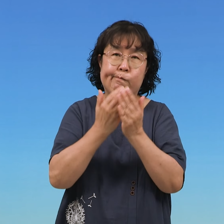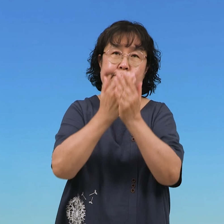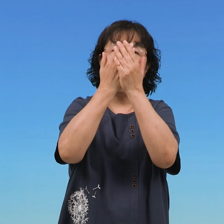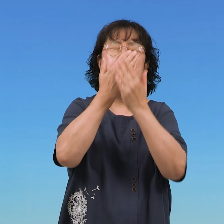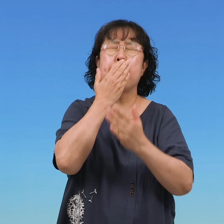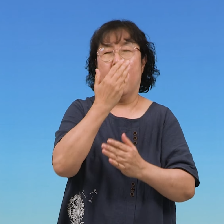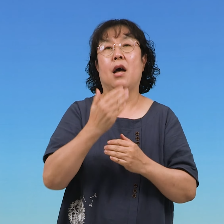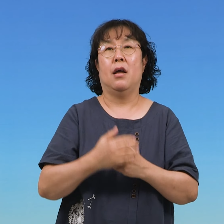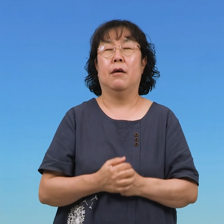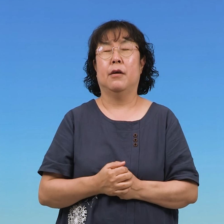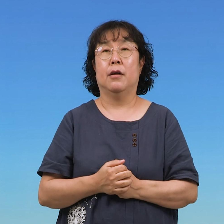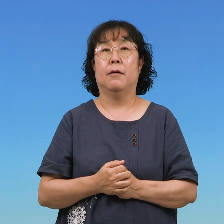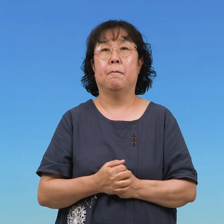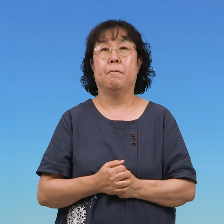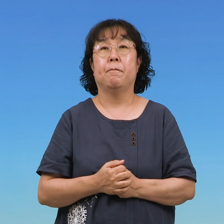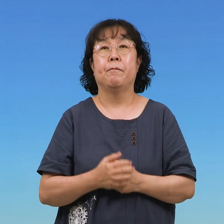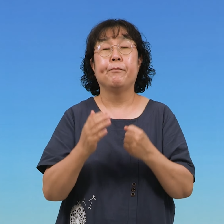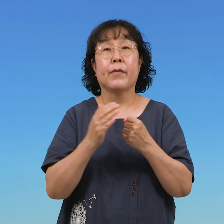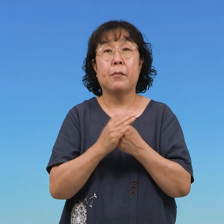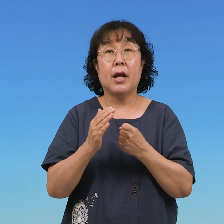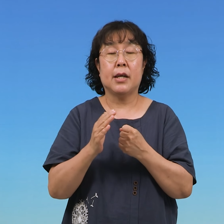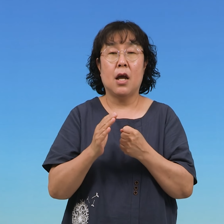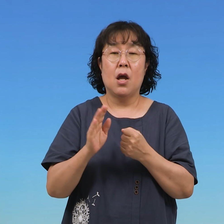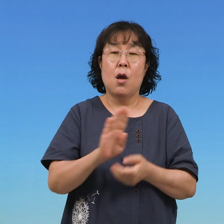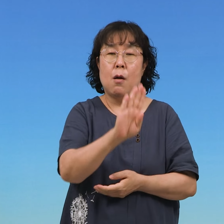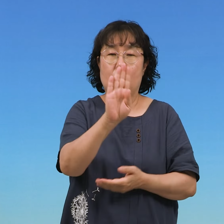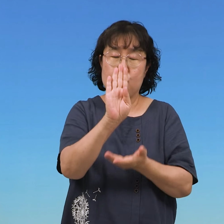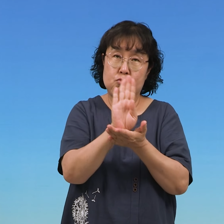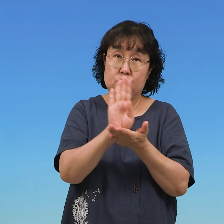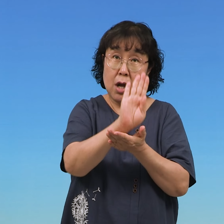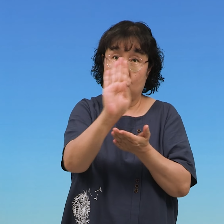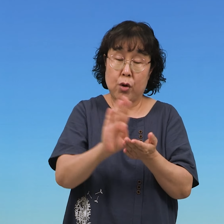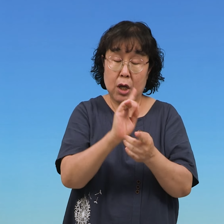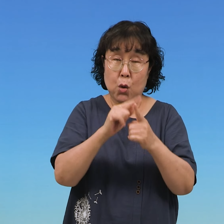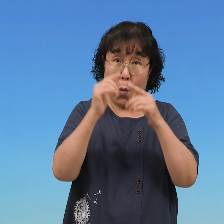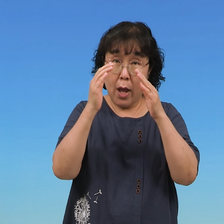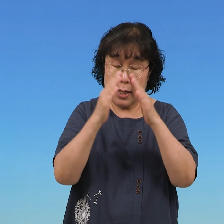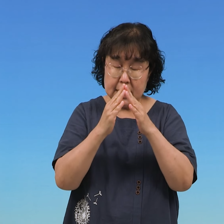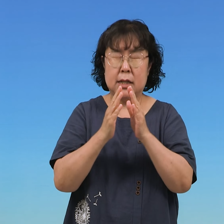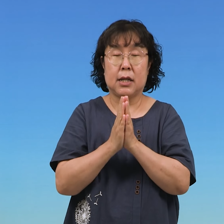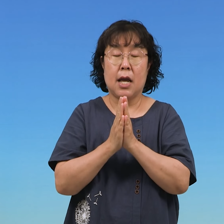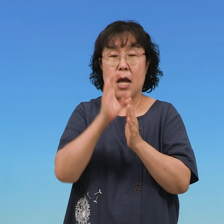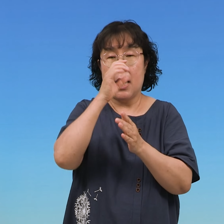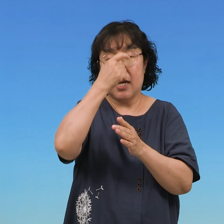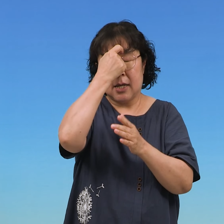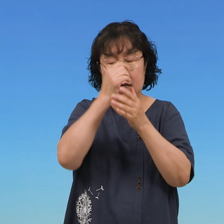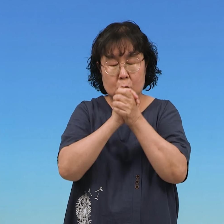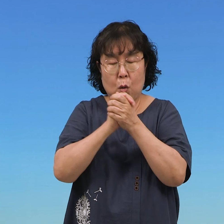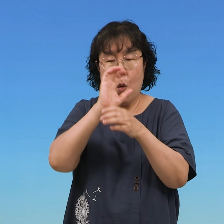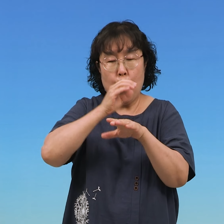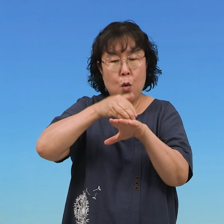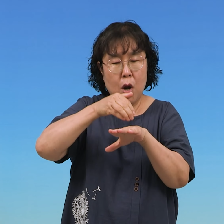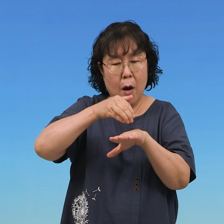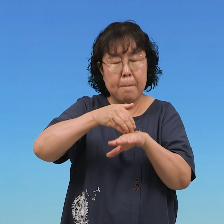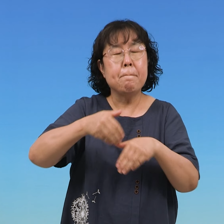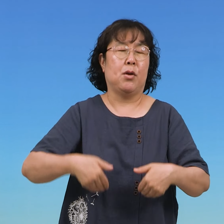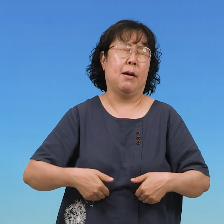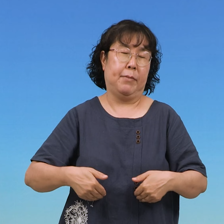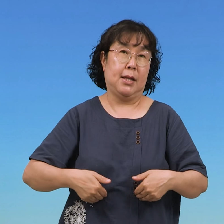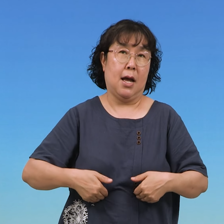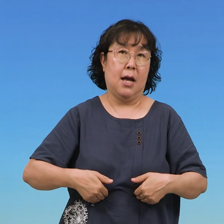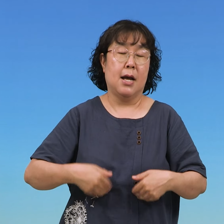2기 사역을 진행하면서 기도 훈련하는 교회가 되기를 원합니다. 그래서 두 번째로 제가 이제 기초훈련을